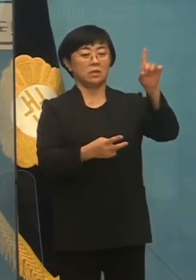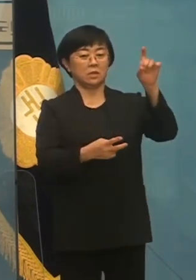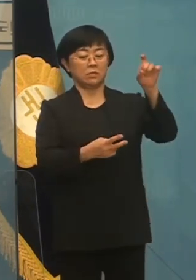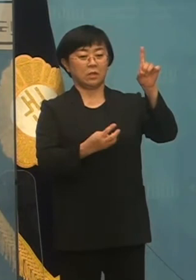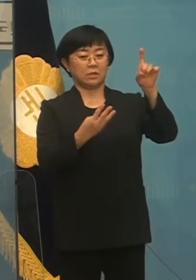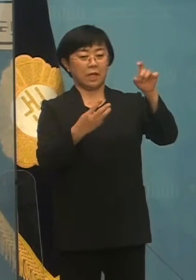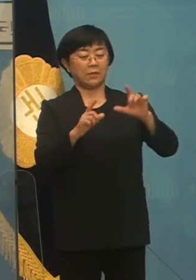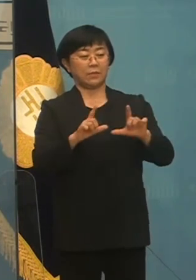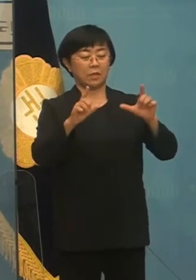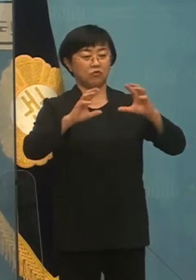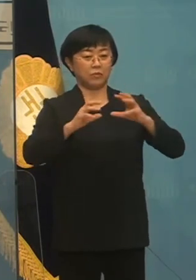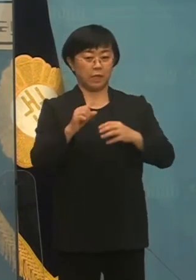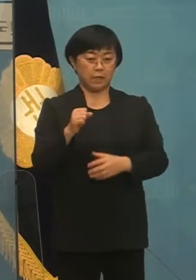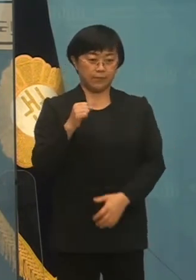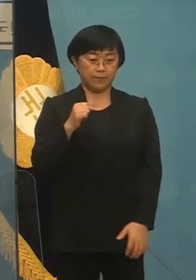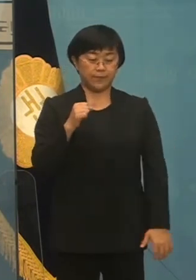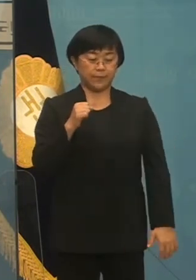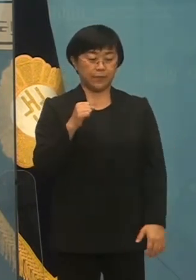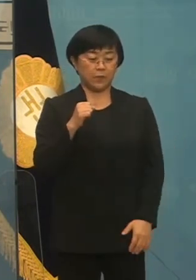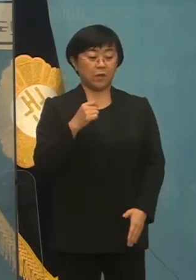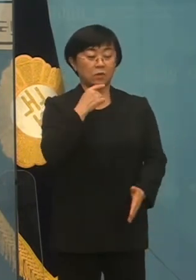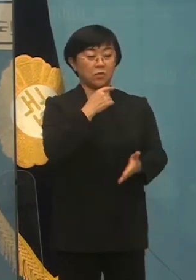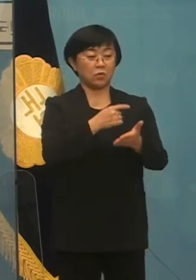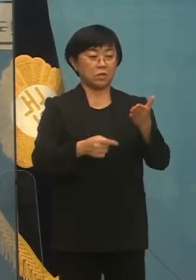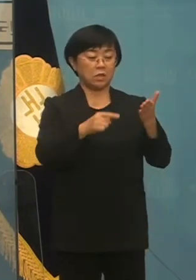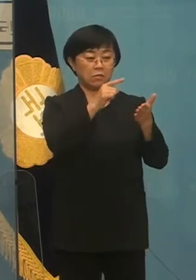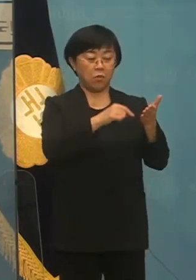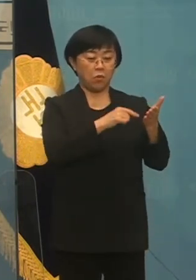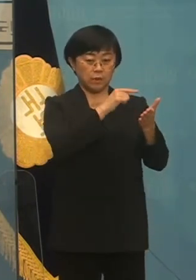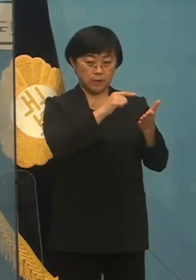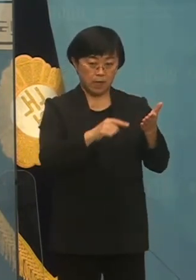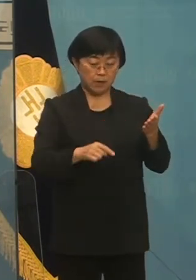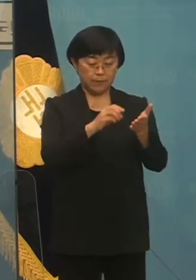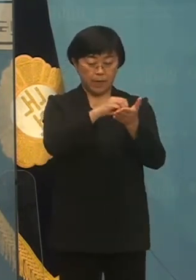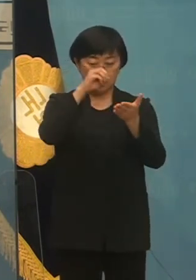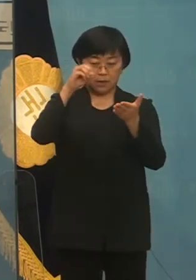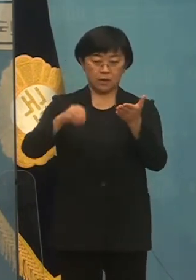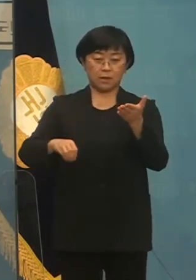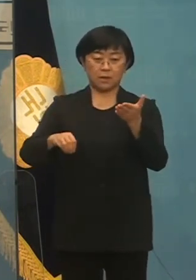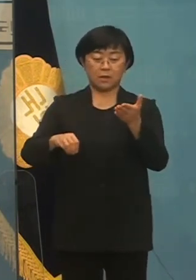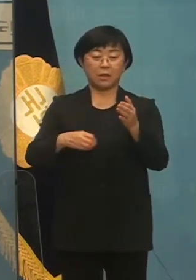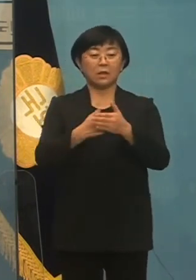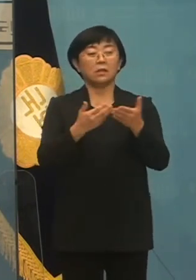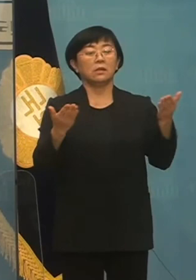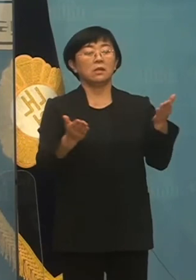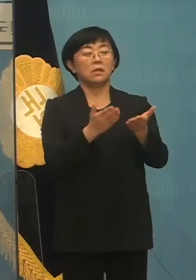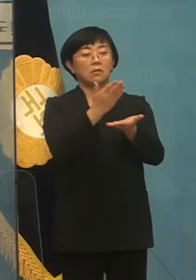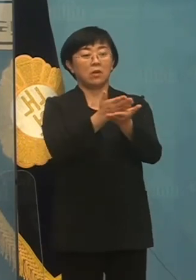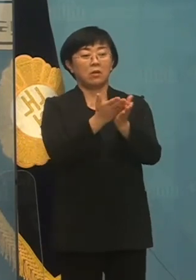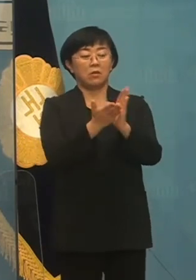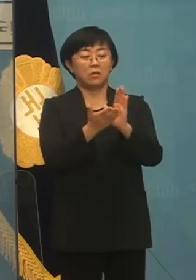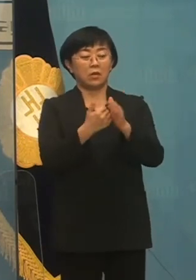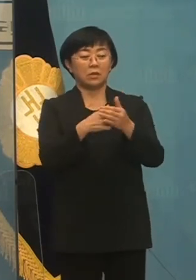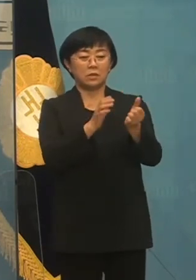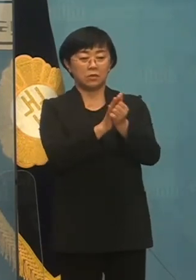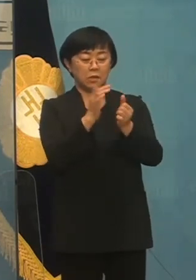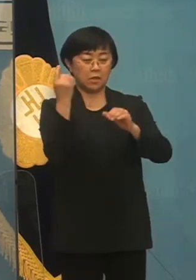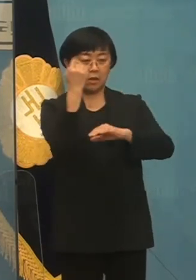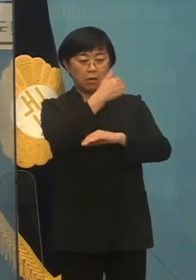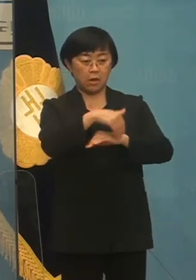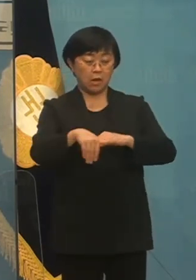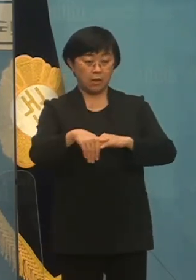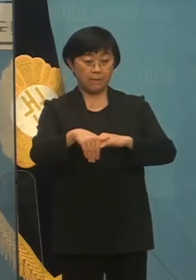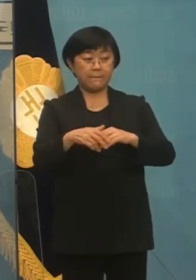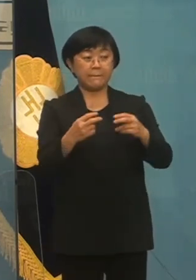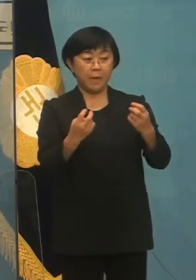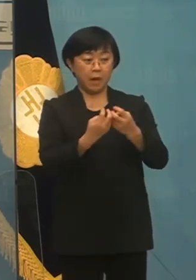3일 우리 국민의힘은 손실보상에서 제외된 업종에 대한 지원 대책을 정부에서